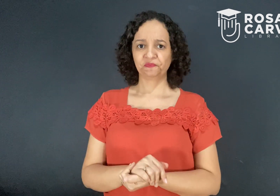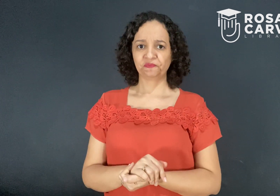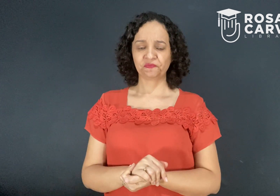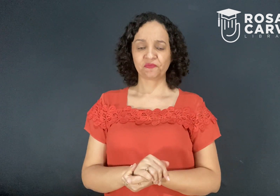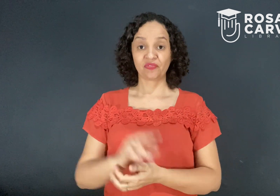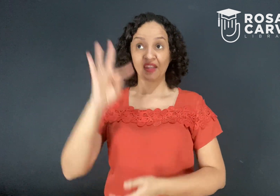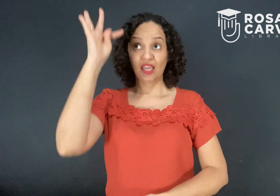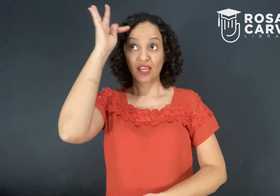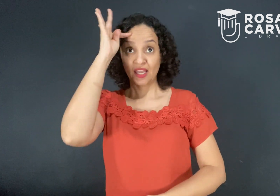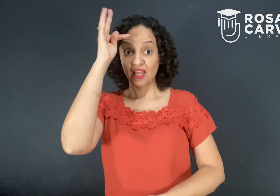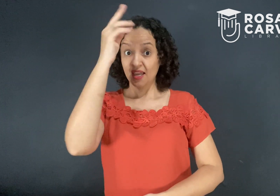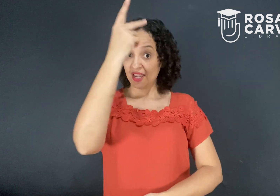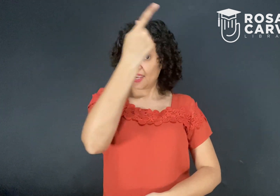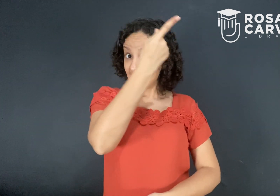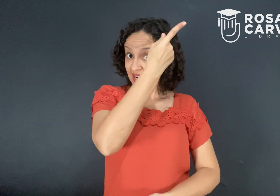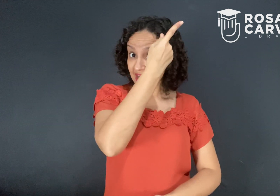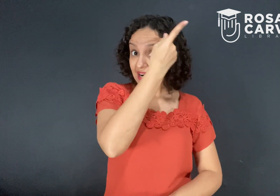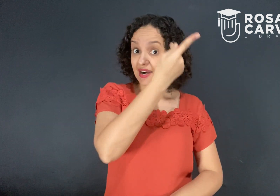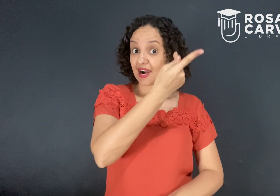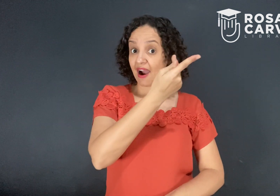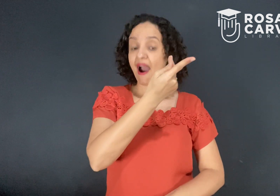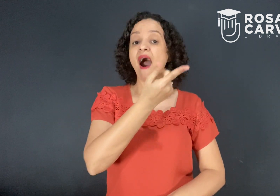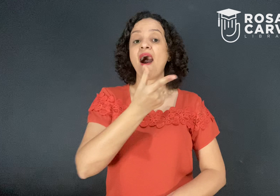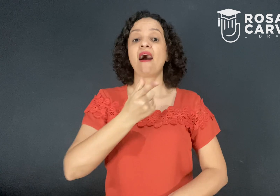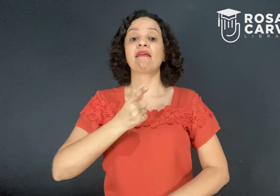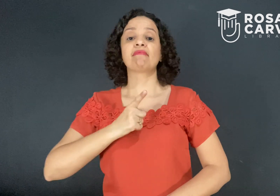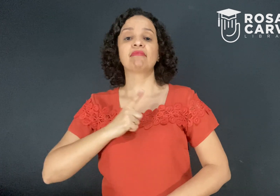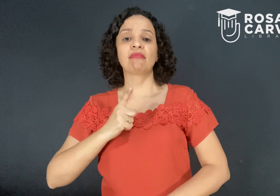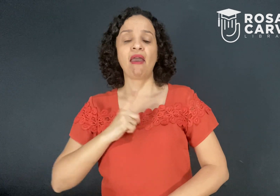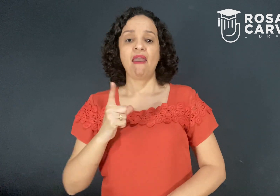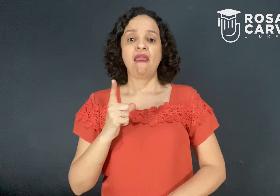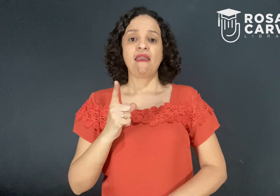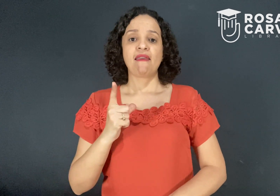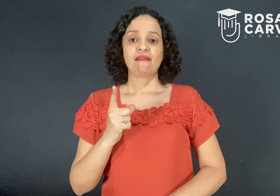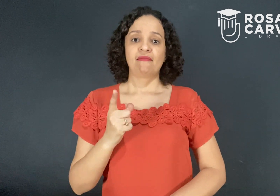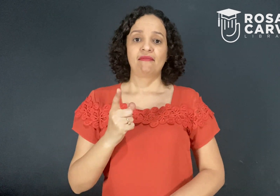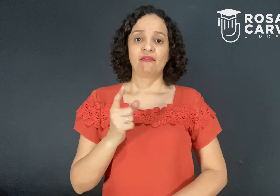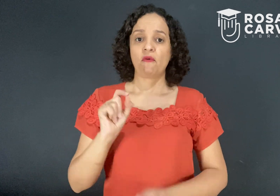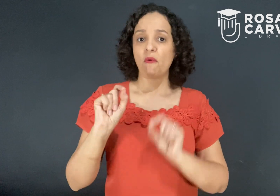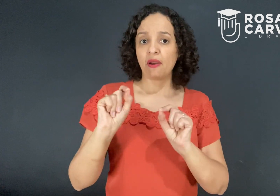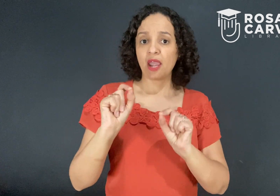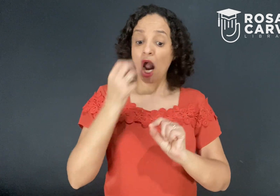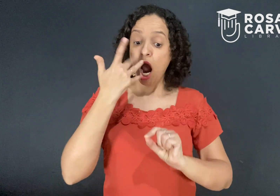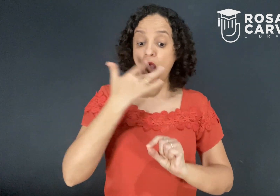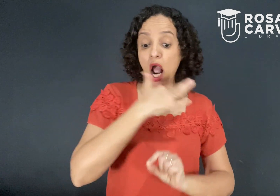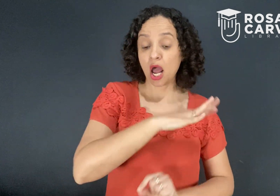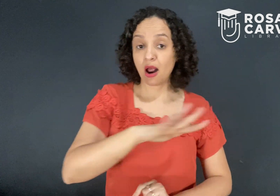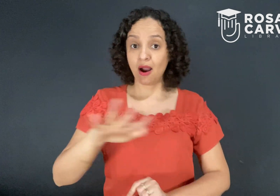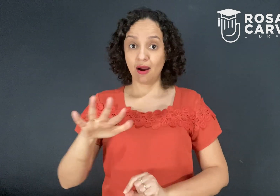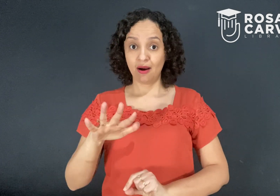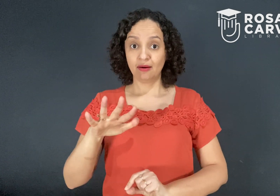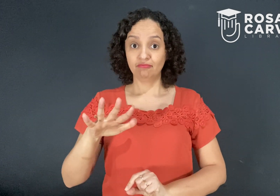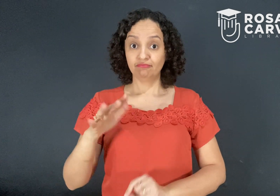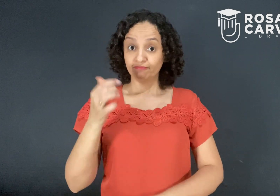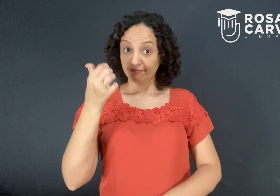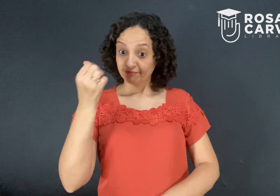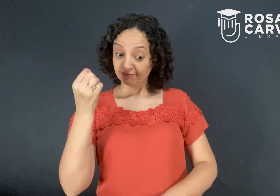Então, o TDAH, ele está presente em cerca de 6 a 11% das